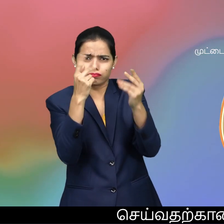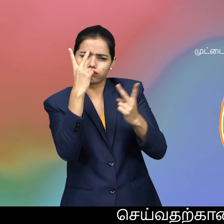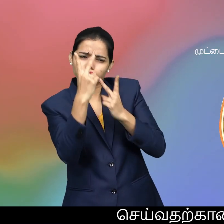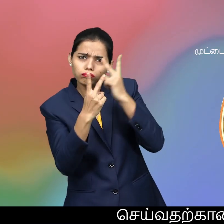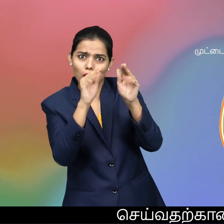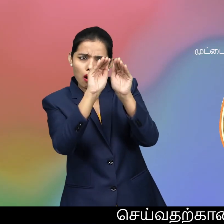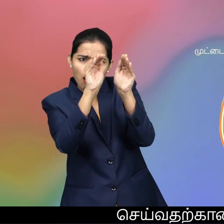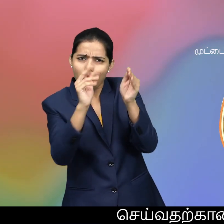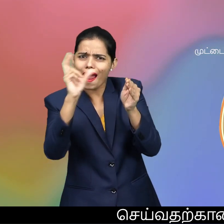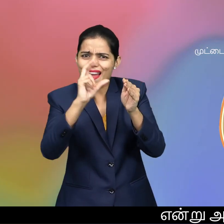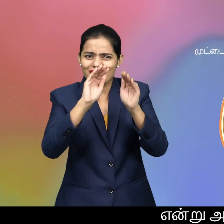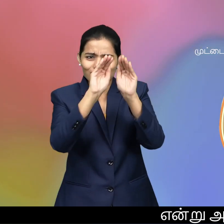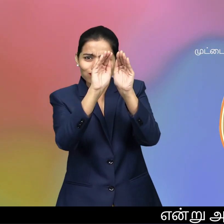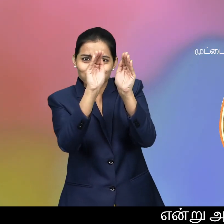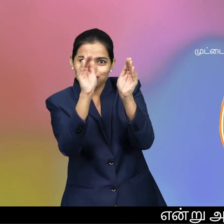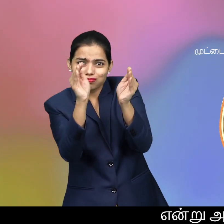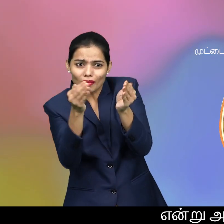செய்வதற்கான வழிமுறையாகும் என்று அவர் கூறினார்.